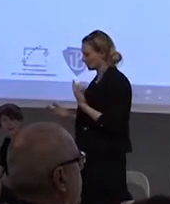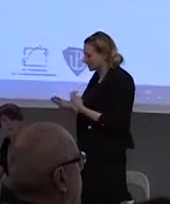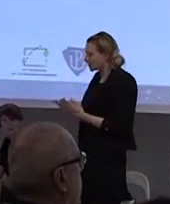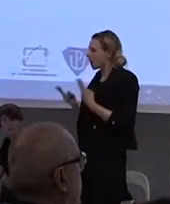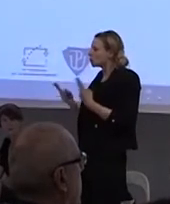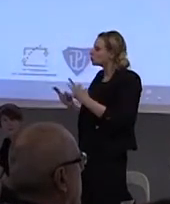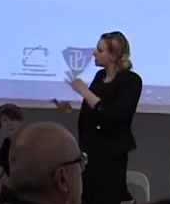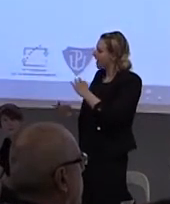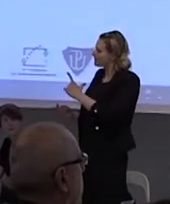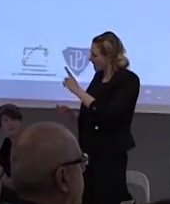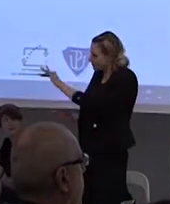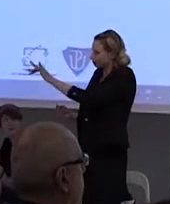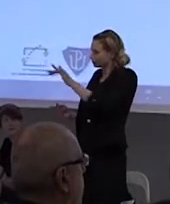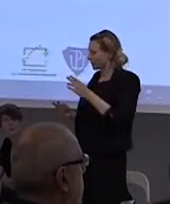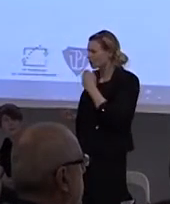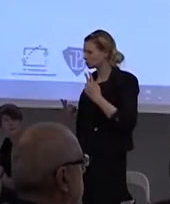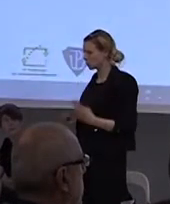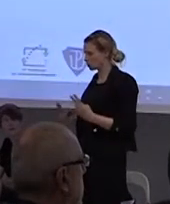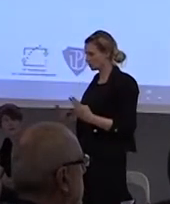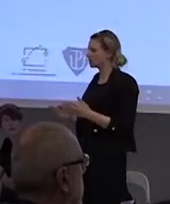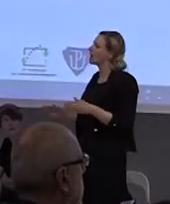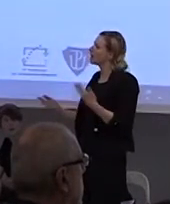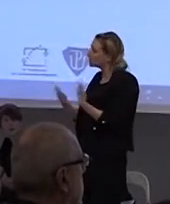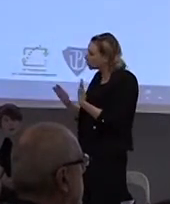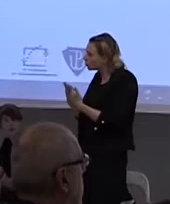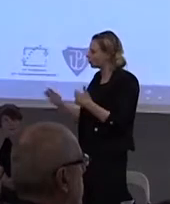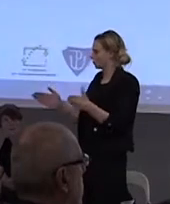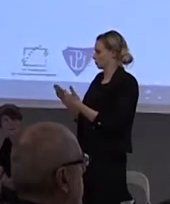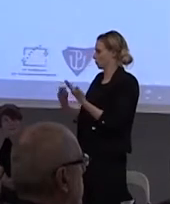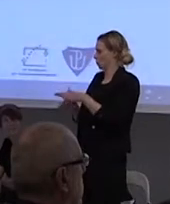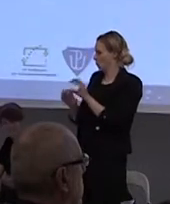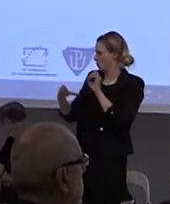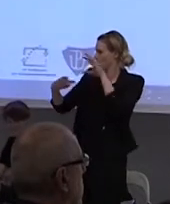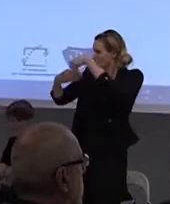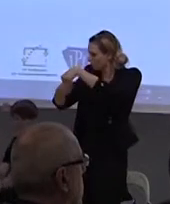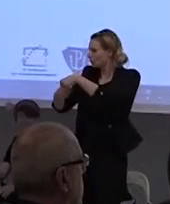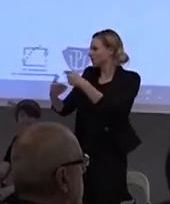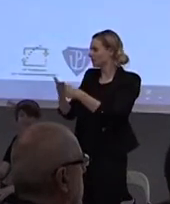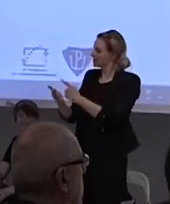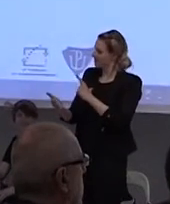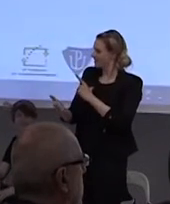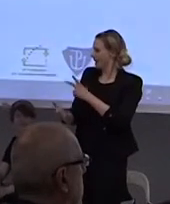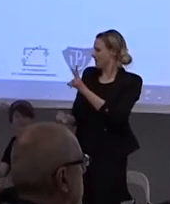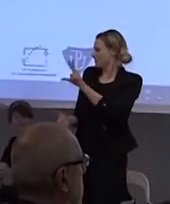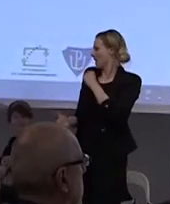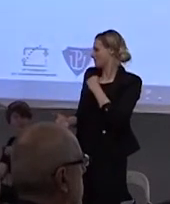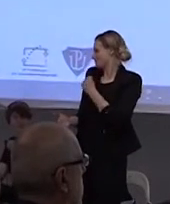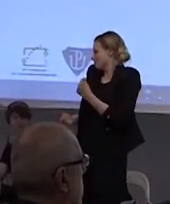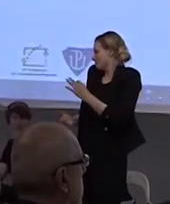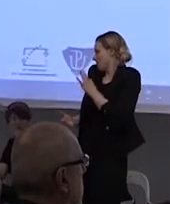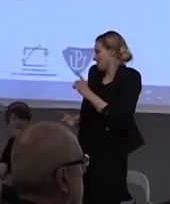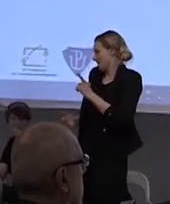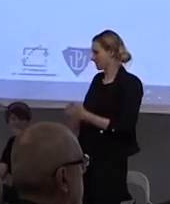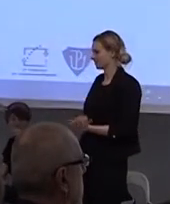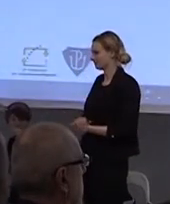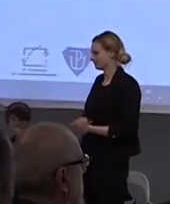životem. I haven't had a friend come to help me when my car was stranded, but I've had other friends help me at time